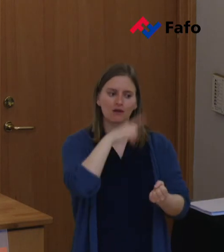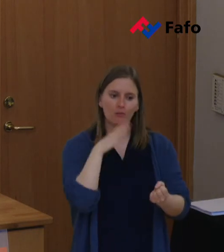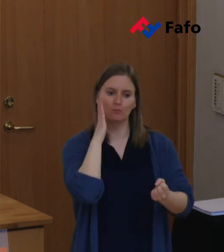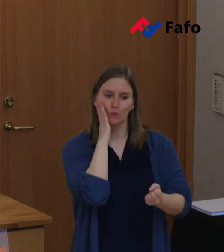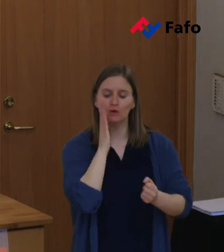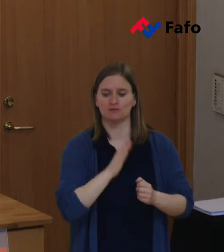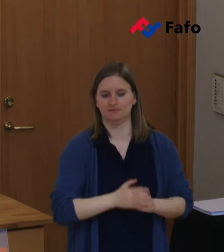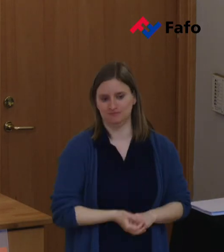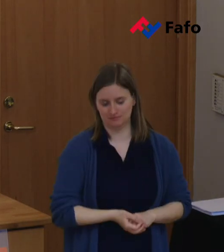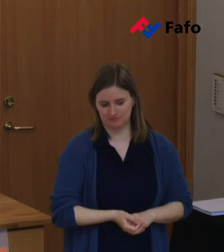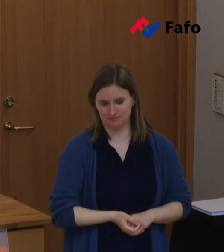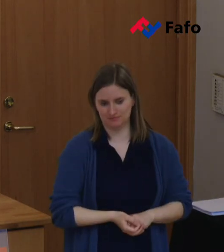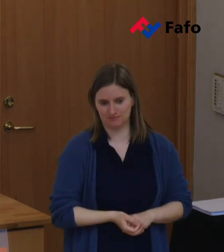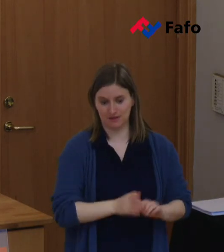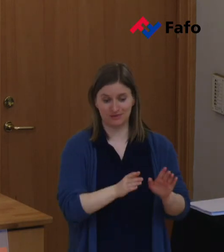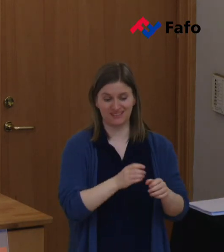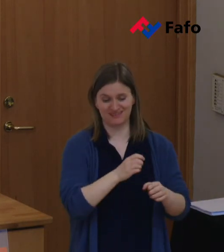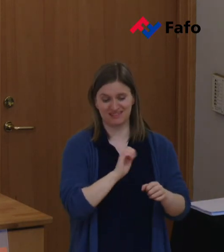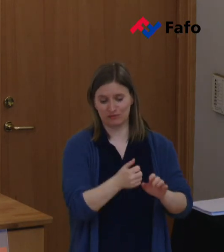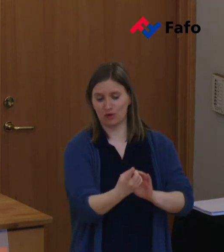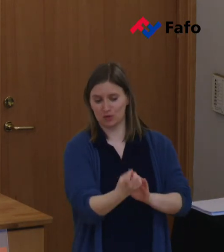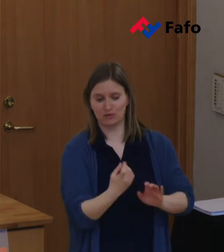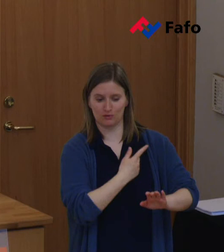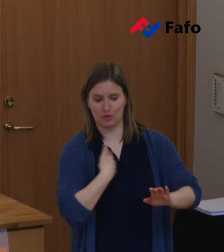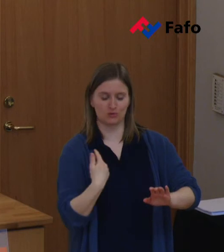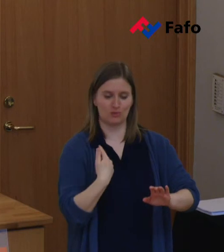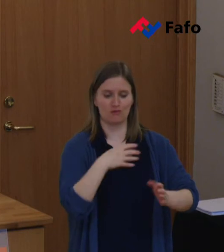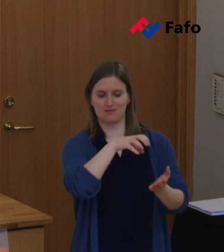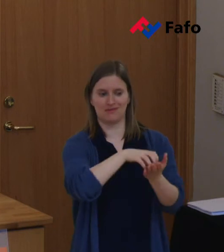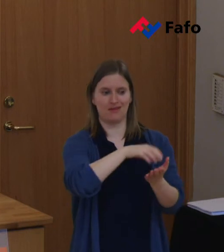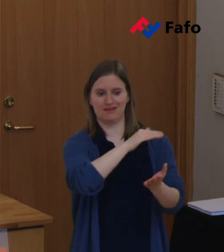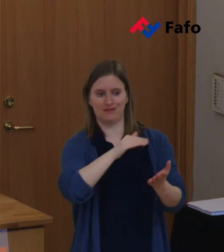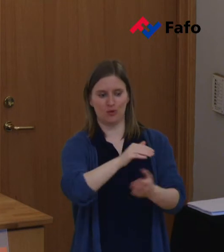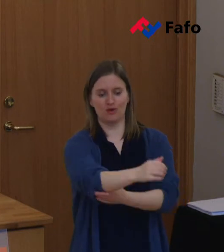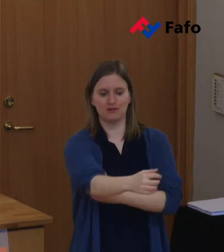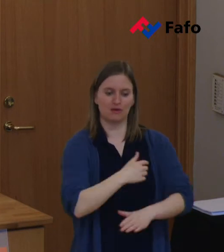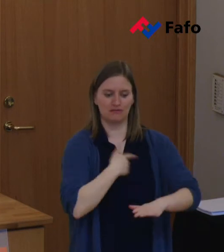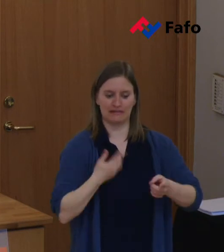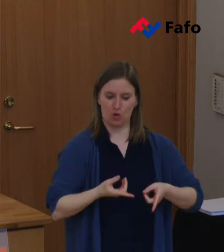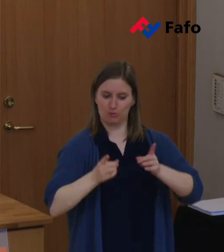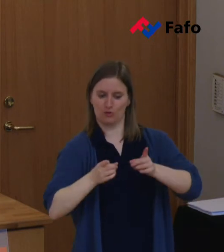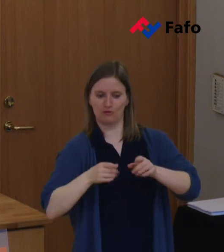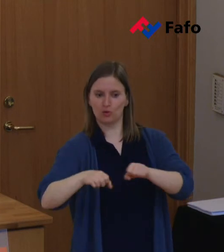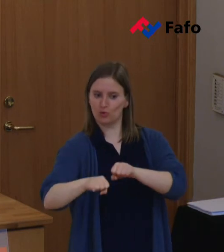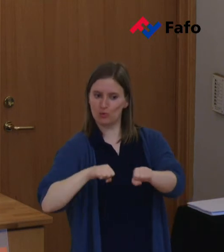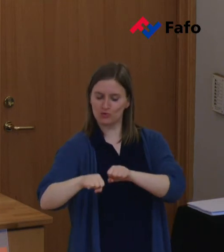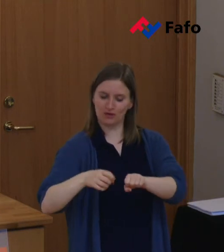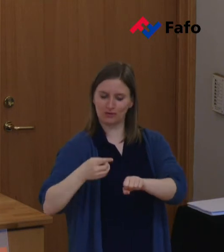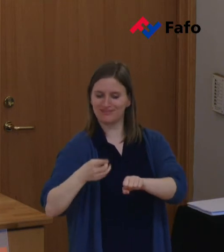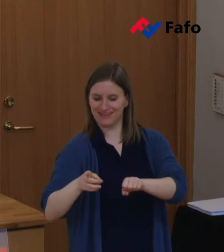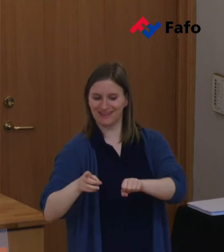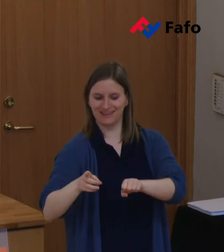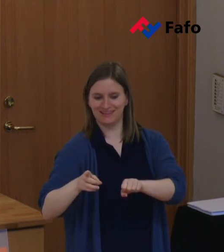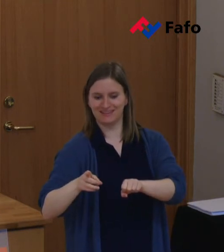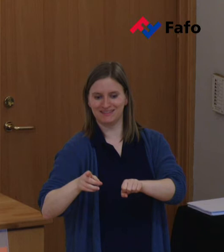så det jo selvfølgelig en utfordring for oss på statlig nivå, altså vi skal opptre overfor kommunene slik at de i størst mulig